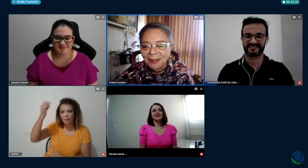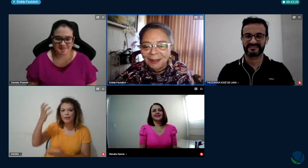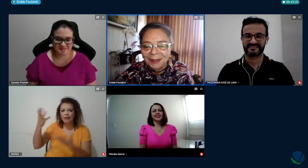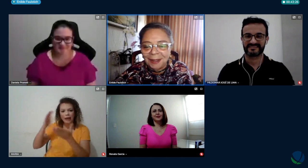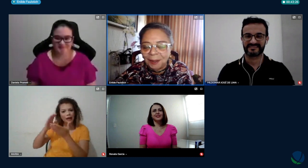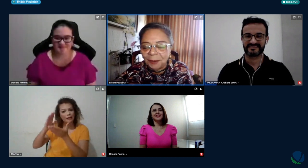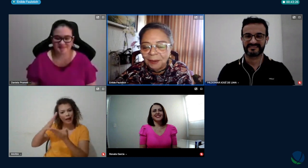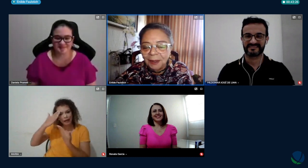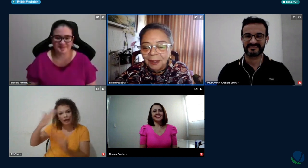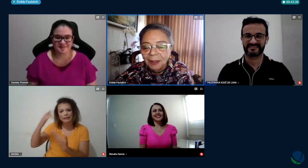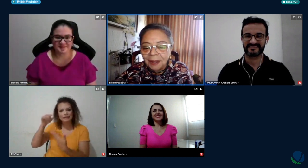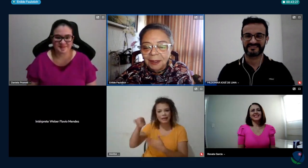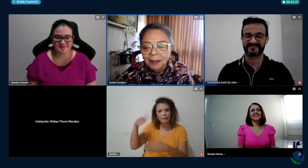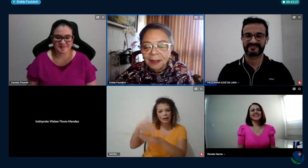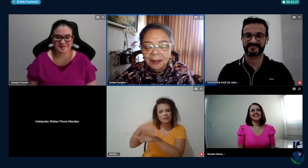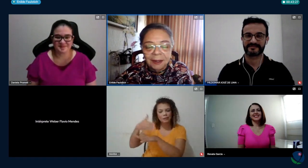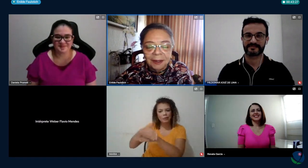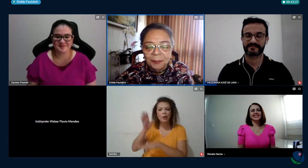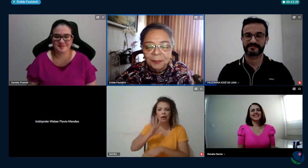participação dele aí, legal.